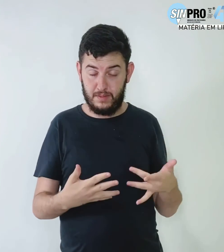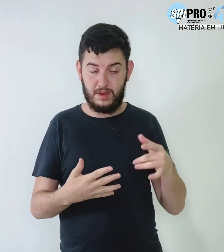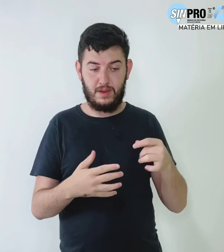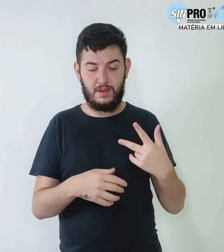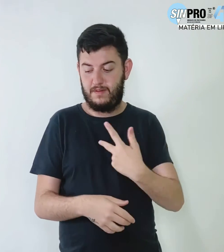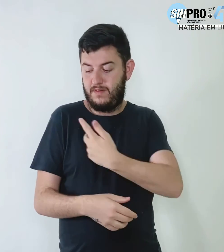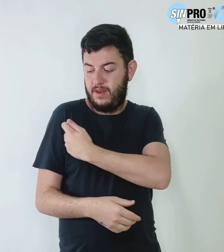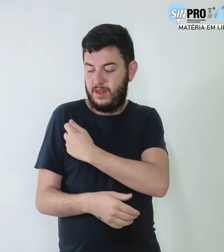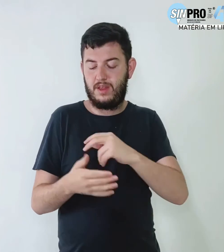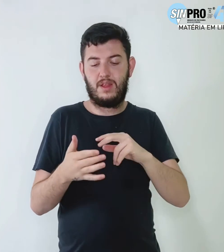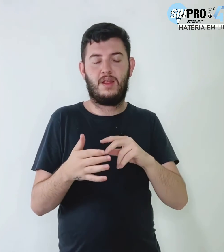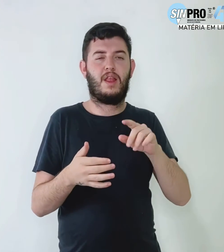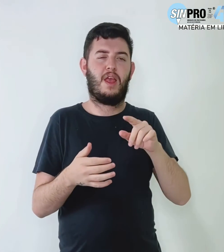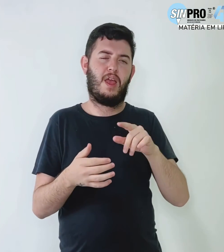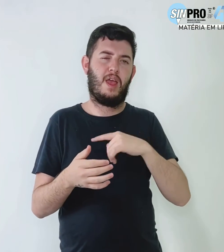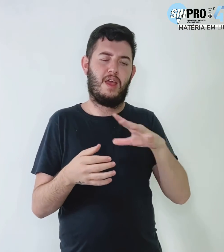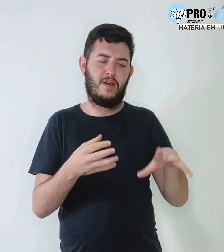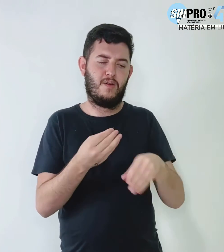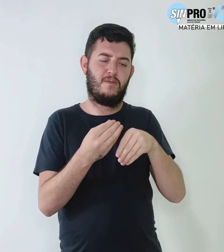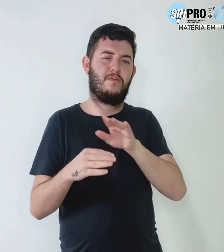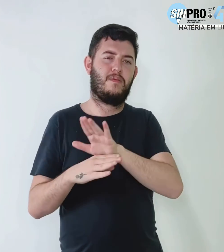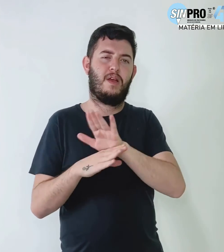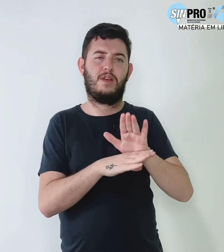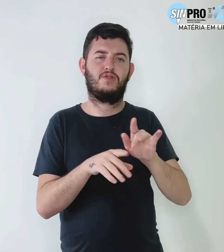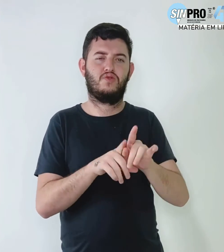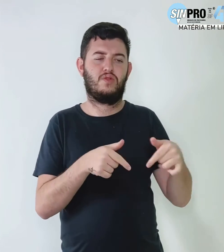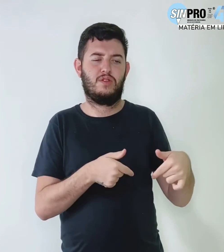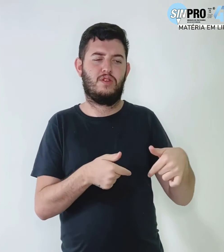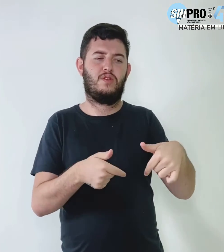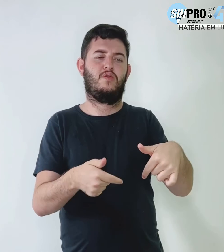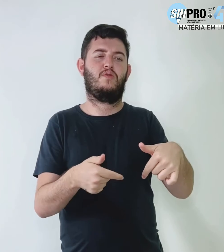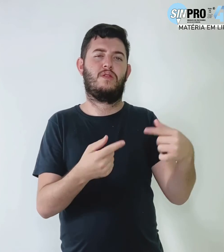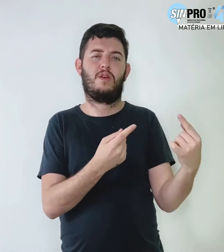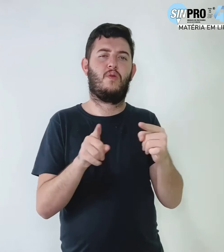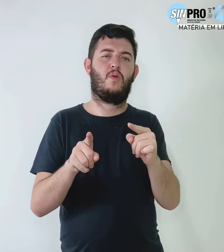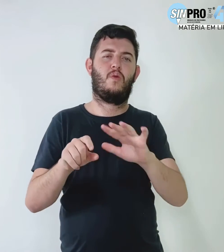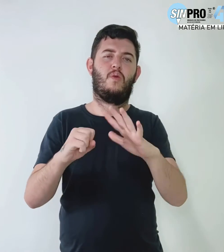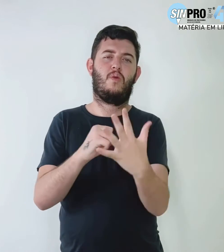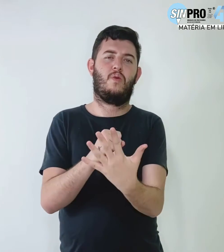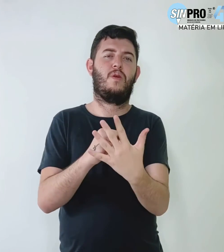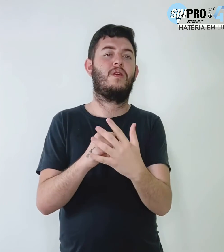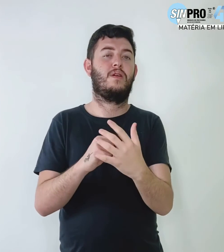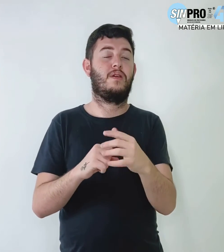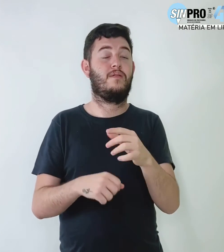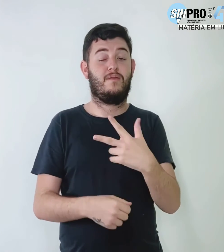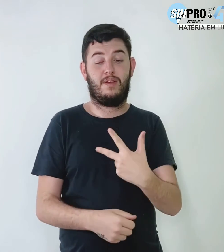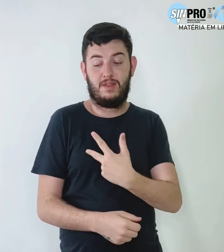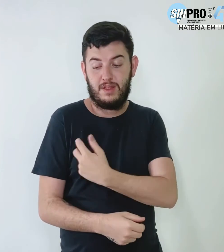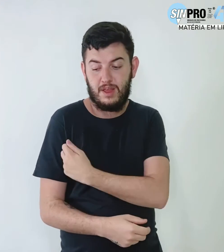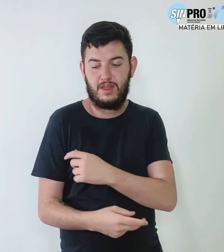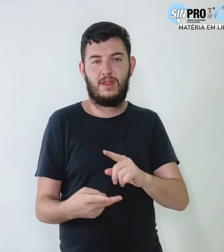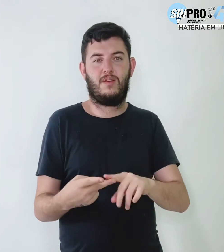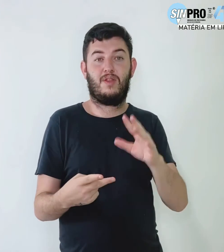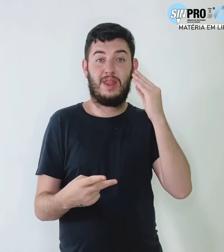é mais uma ferramenta dentro do arsenal de combate à pandemia. Vacinação,